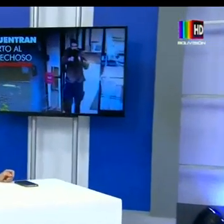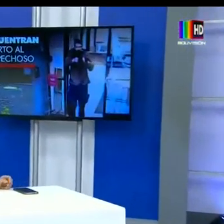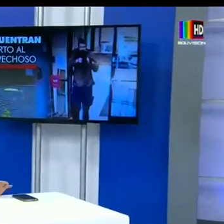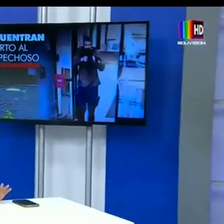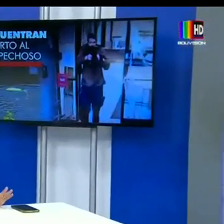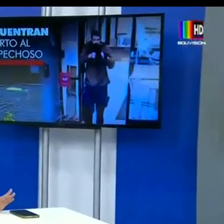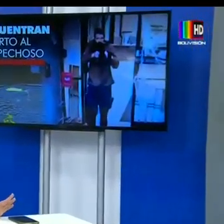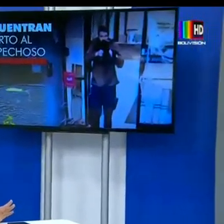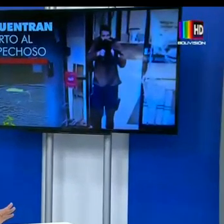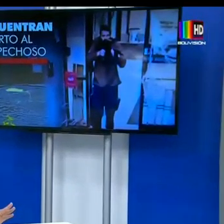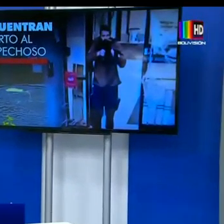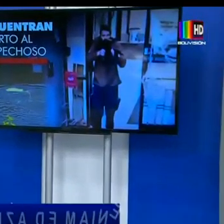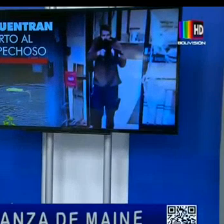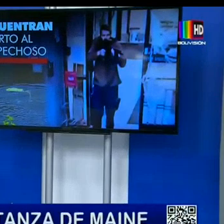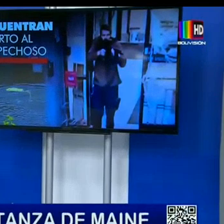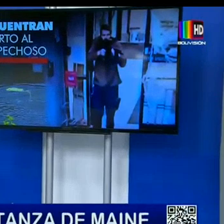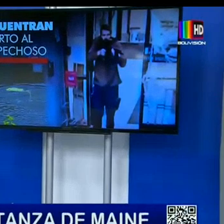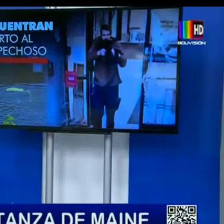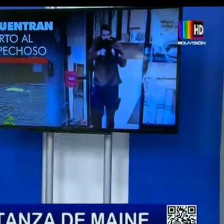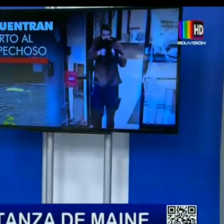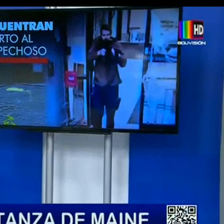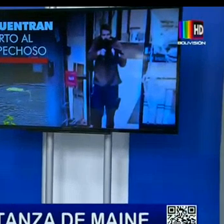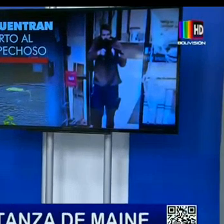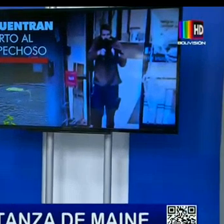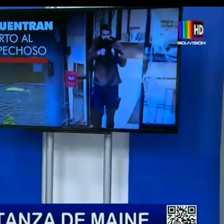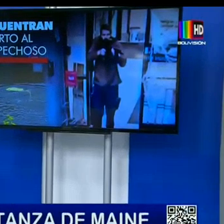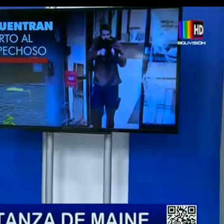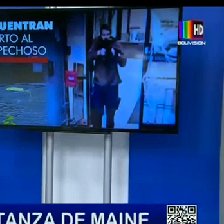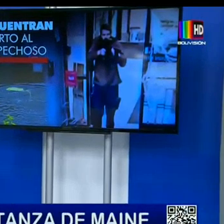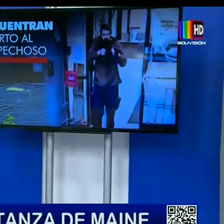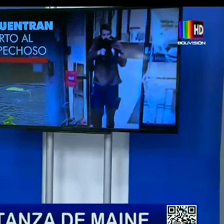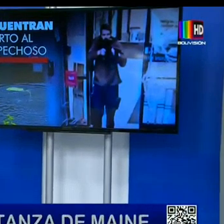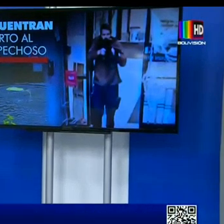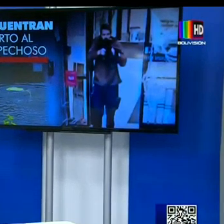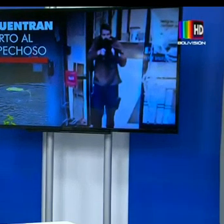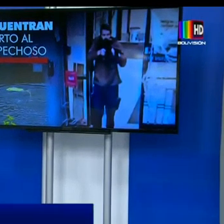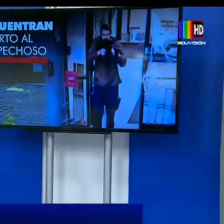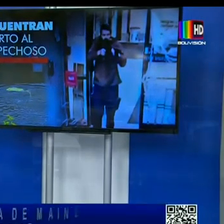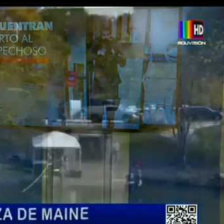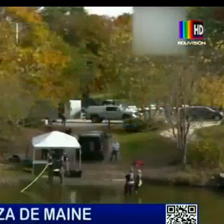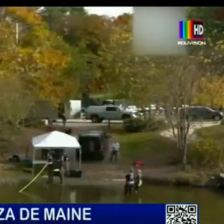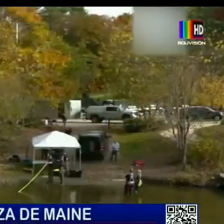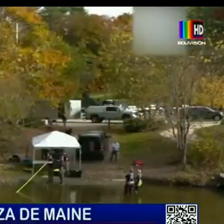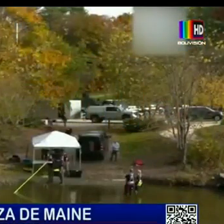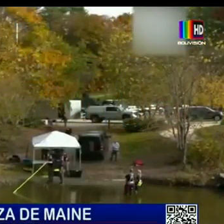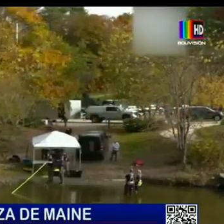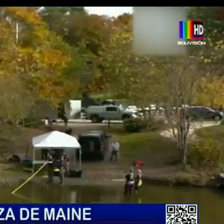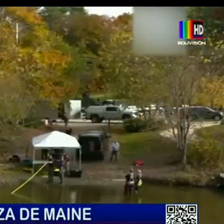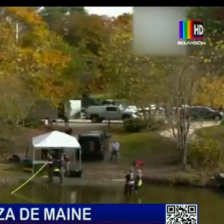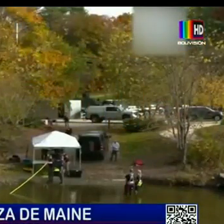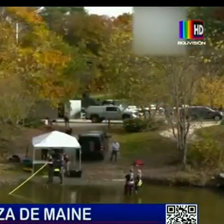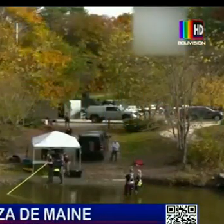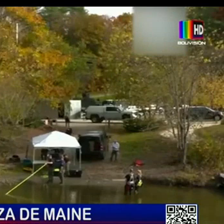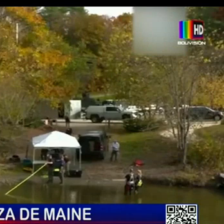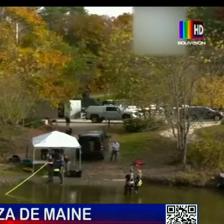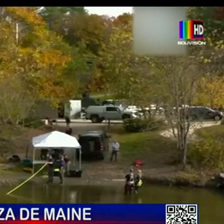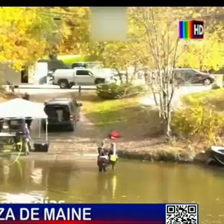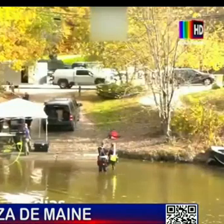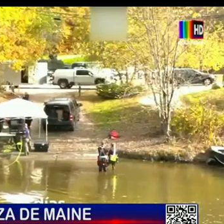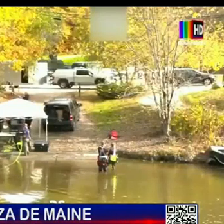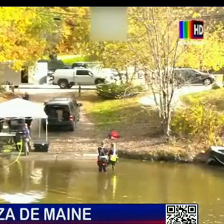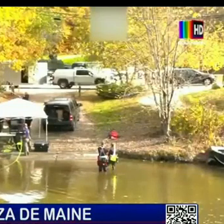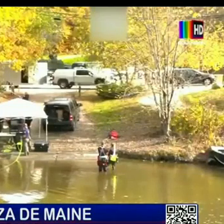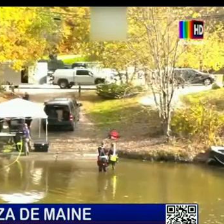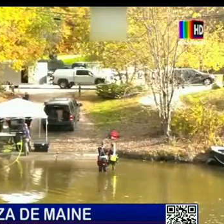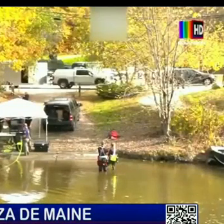La policía de todo Estados Unidos lo estaba buscando y finalmente encontraron al principal sospechoso